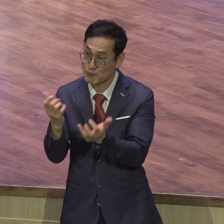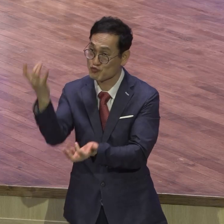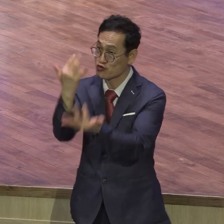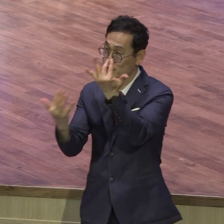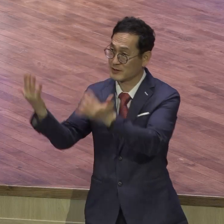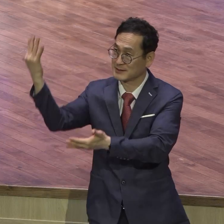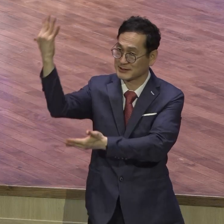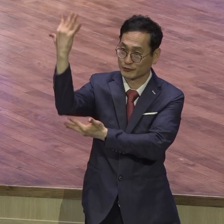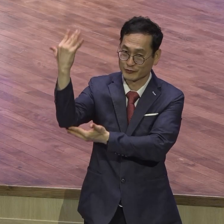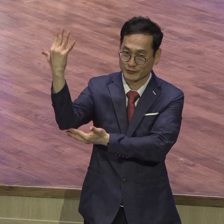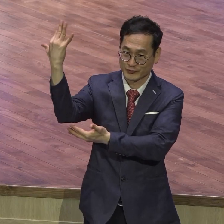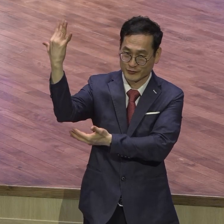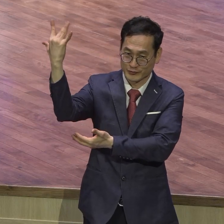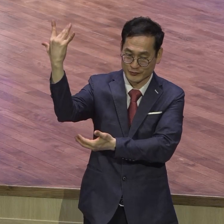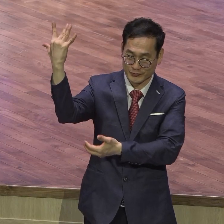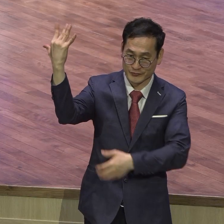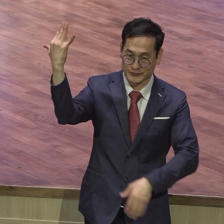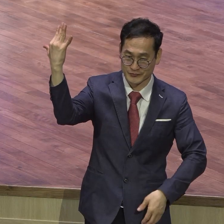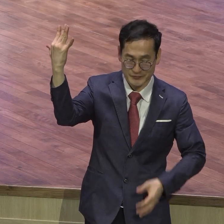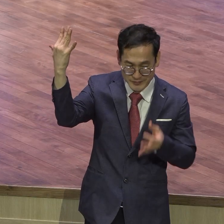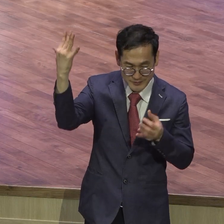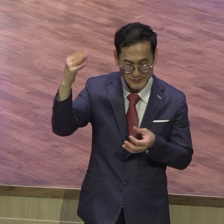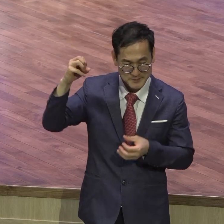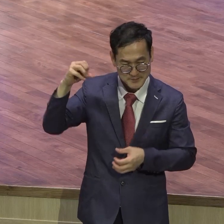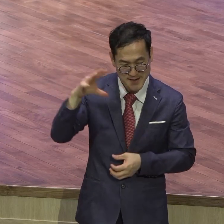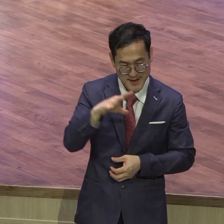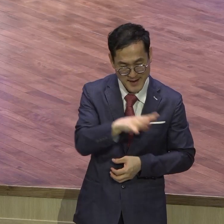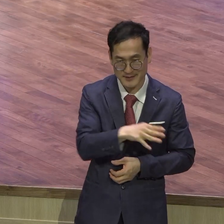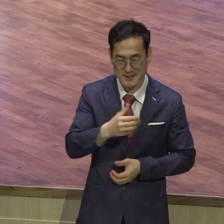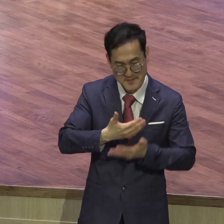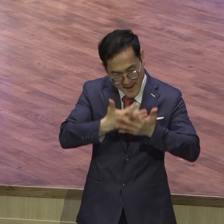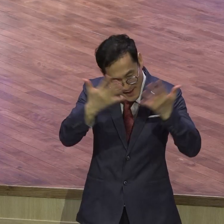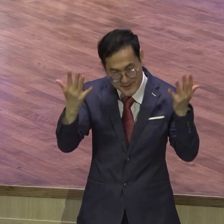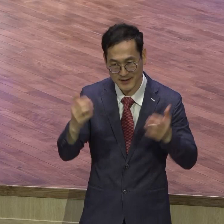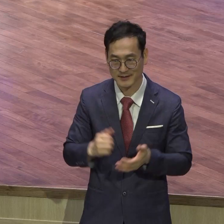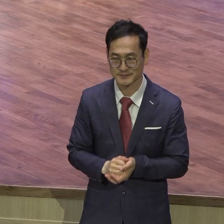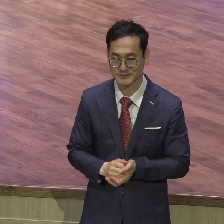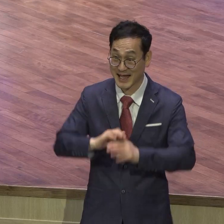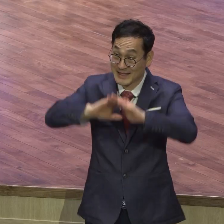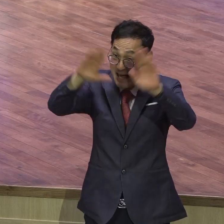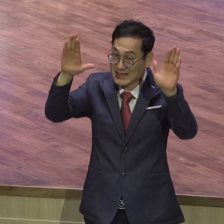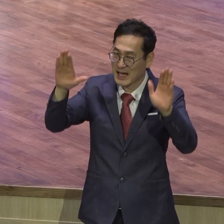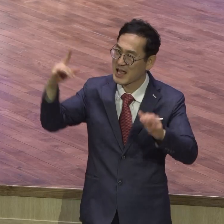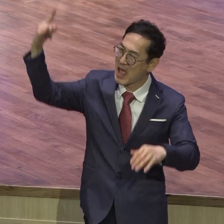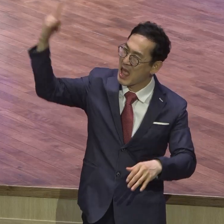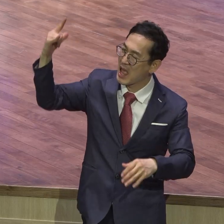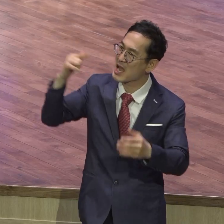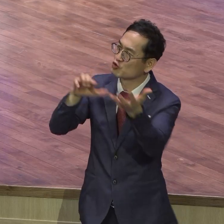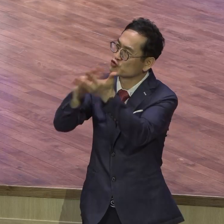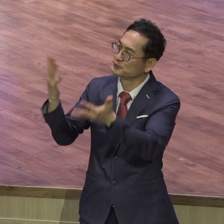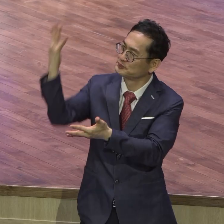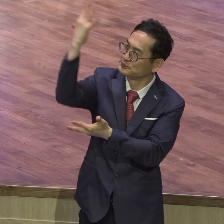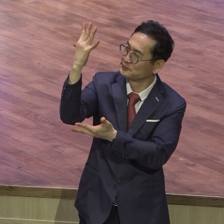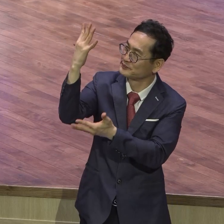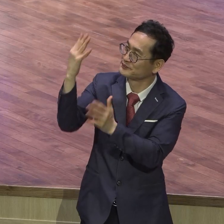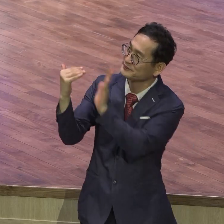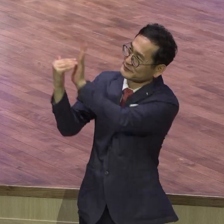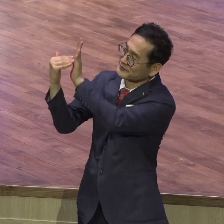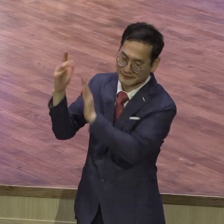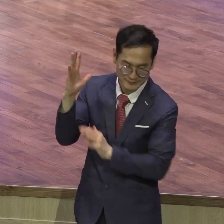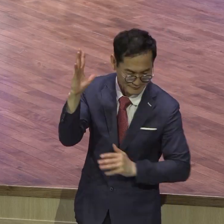불기둥으로 이 사실을 잘 인도했음을 보여줄 수 있어요 구름기둥 불기둥을 통해서 하나님의 뭐요